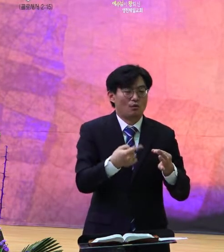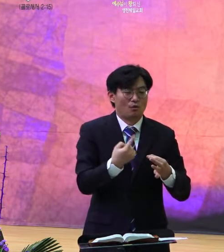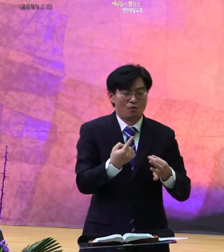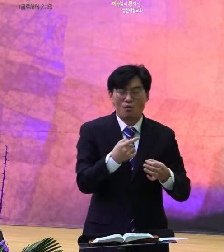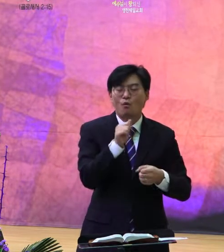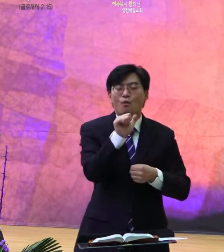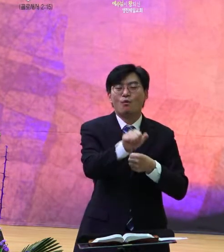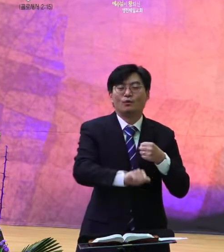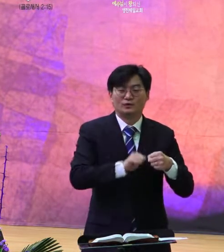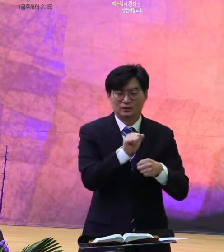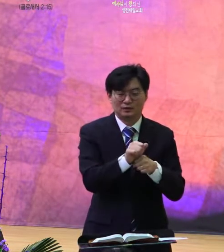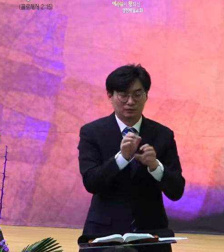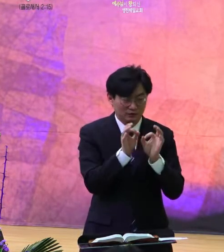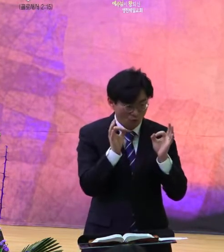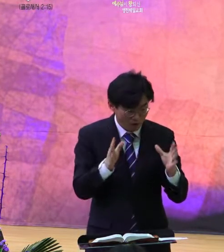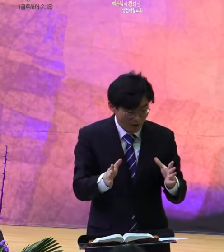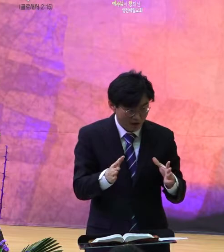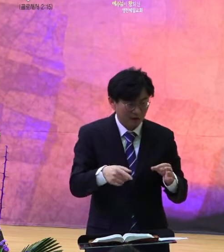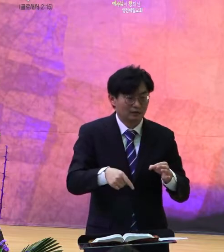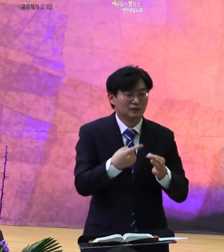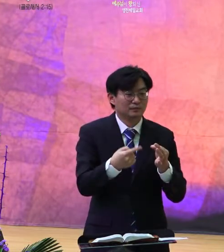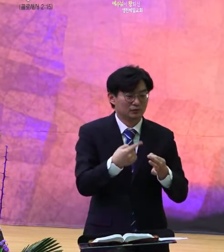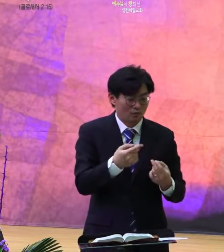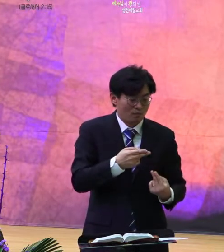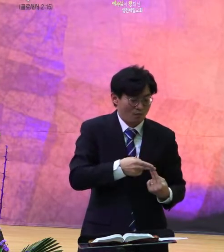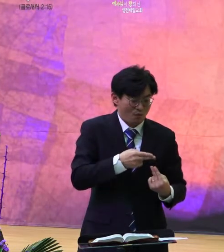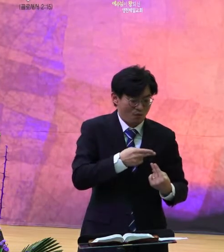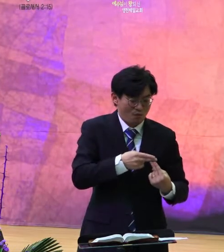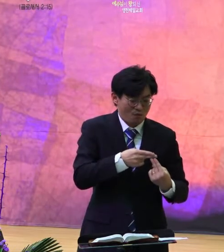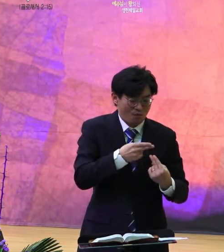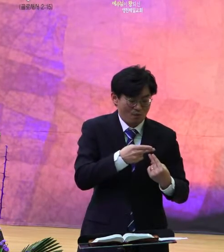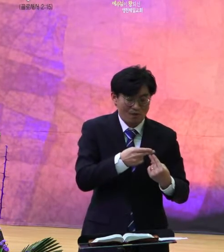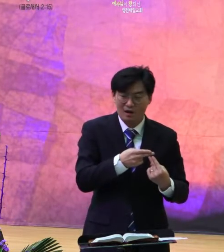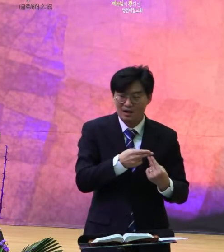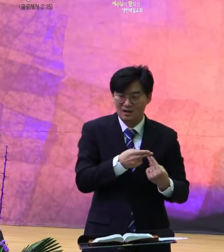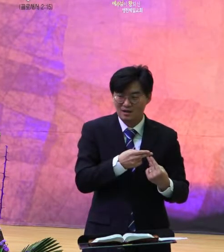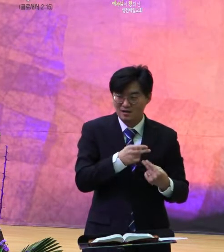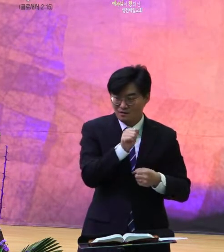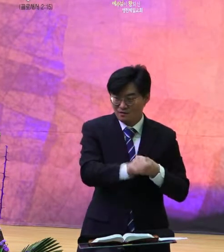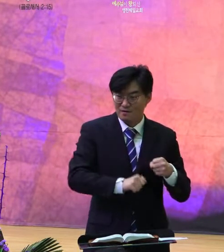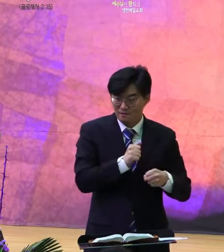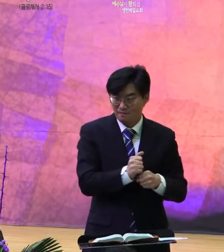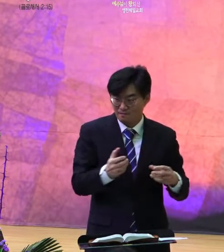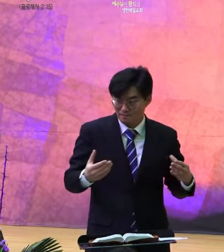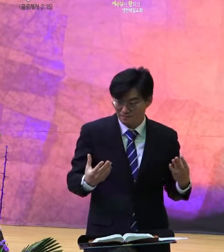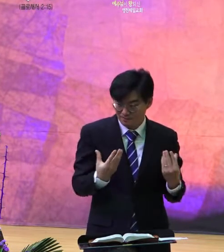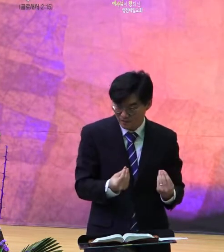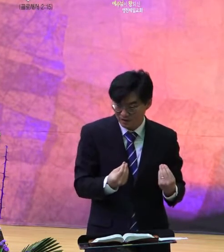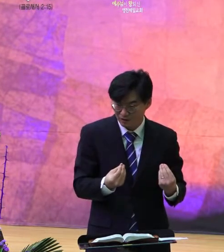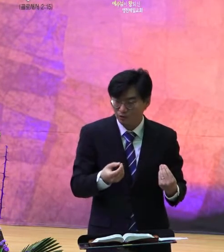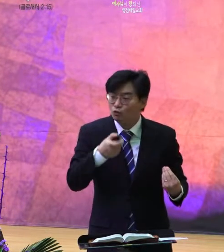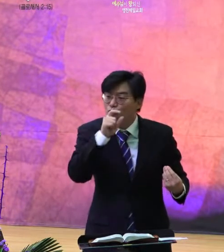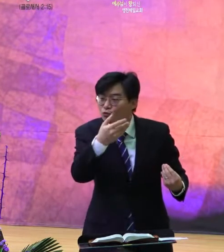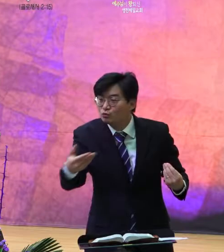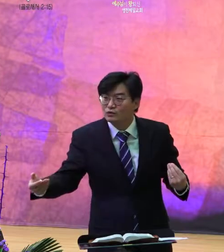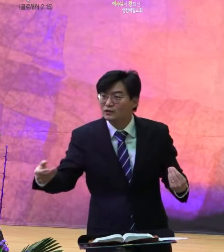동안이나 하나님께 드릴 이 예물을 모았다고 하는 그 이야기를 듣고 또 그 예물을 가져온 이 할머니를